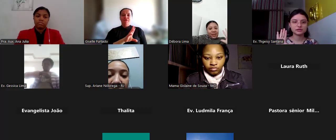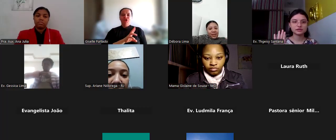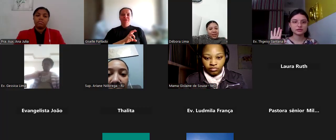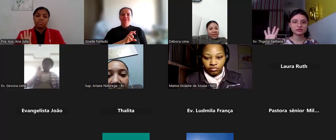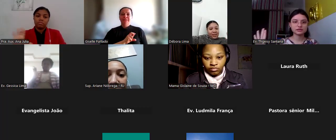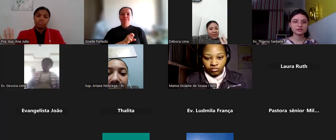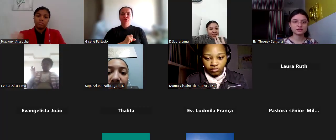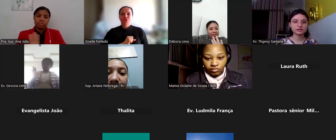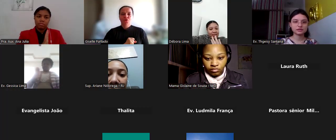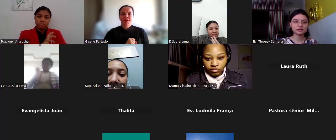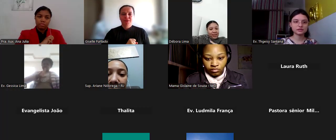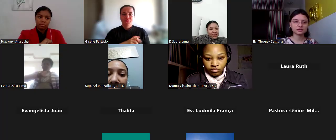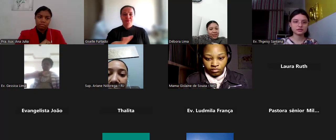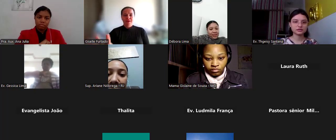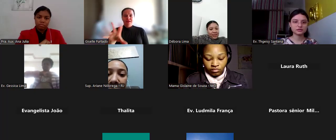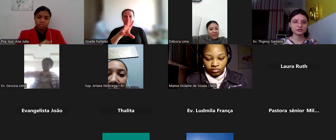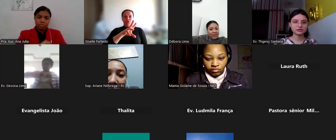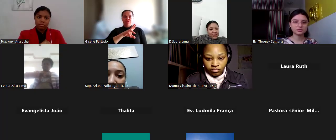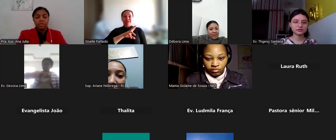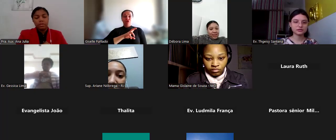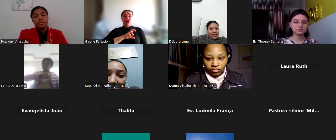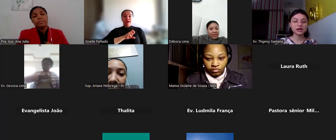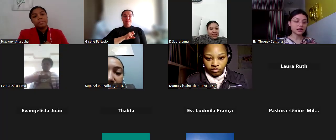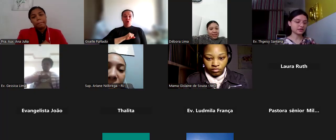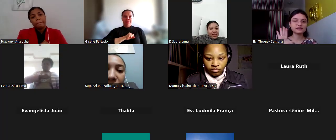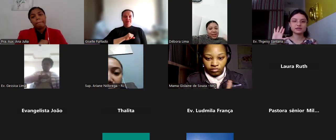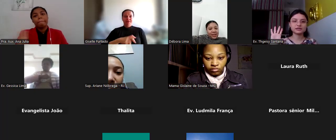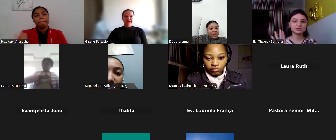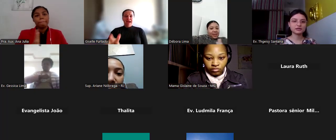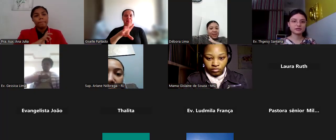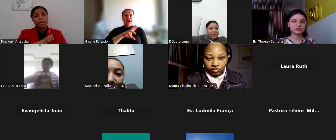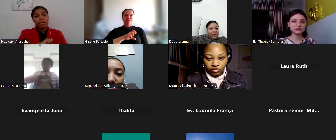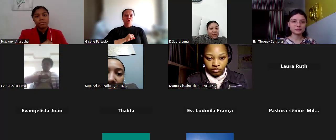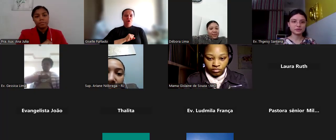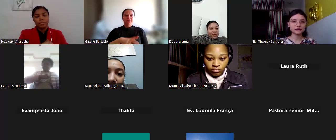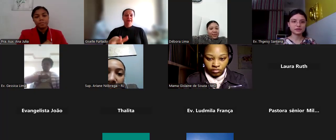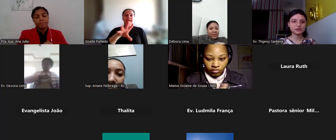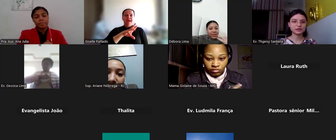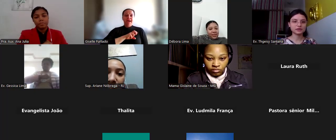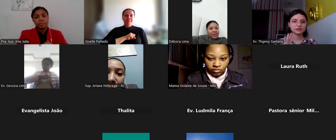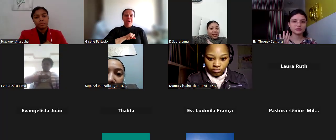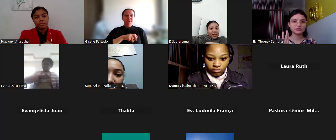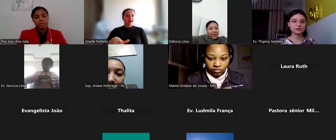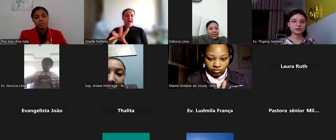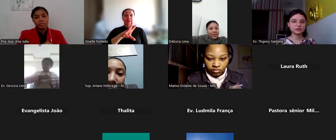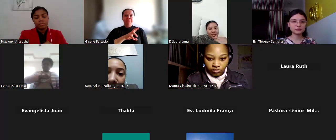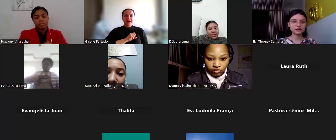fecha em cima do seu coração. Isso é o sinal de amor. Amor, ama,